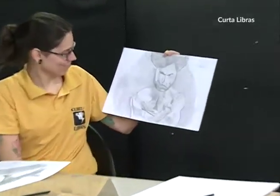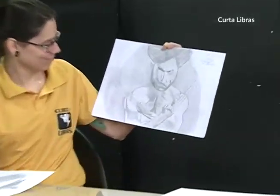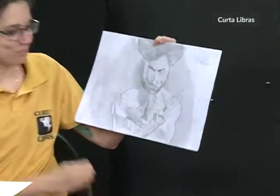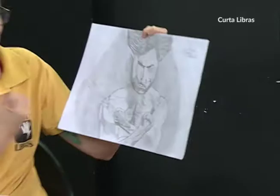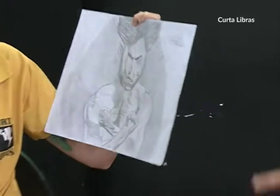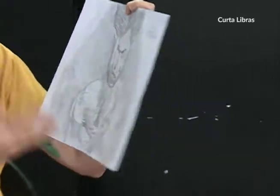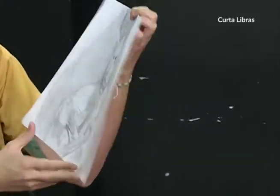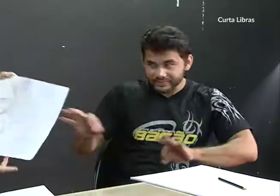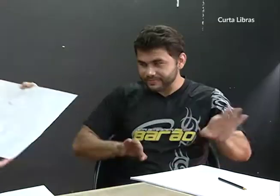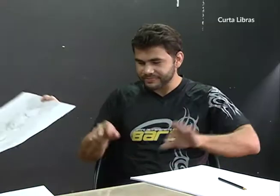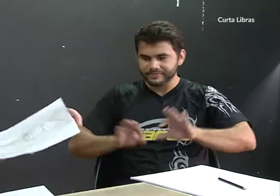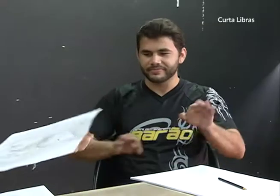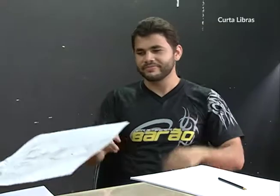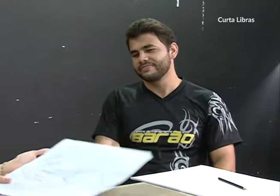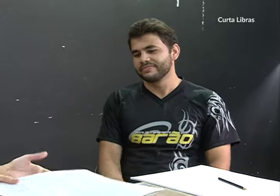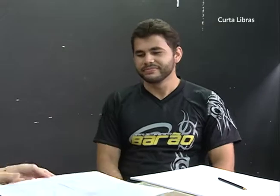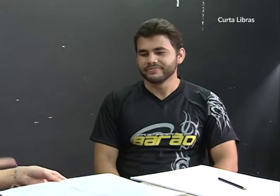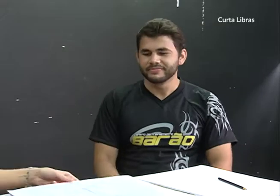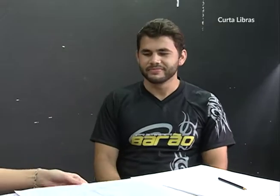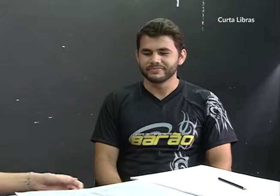Muito bom. É, eu me preparei.